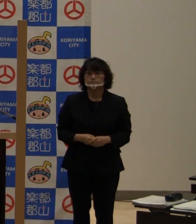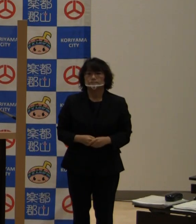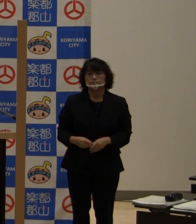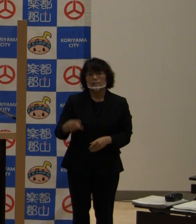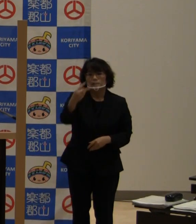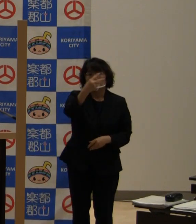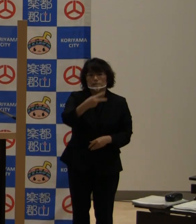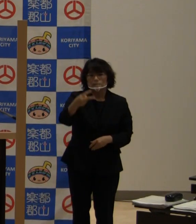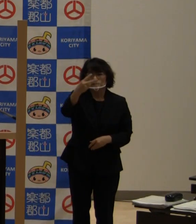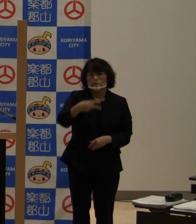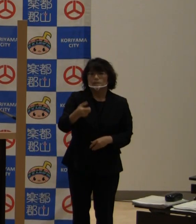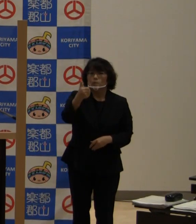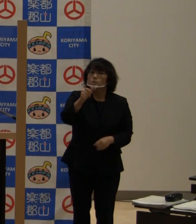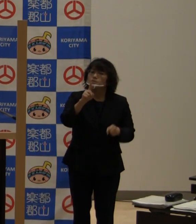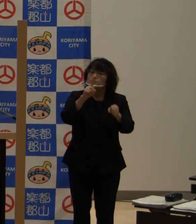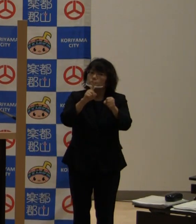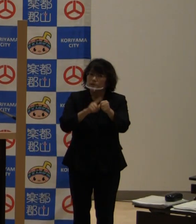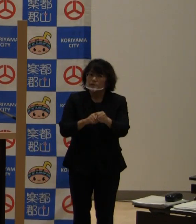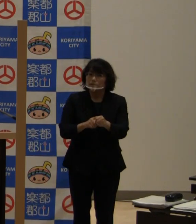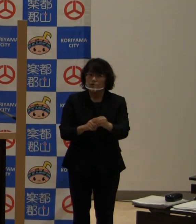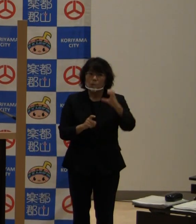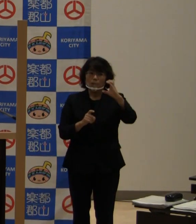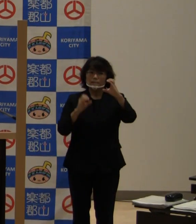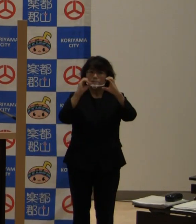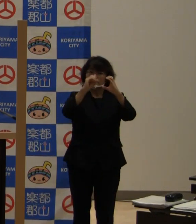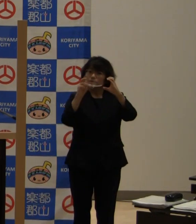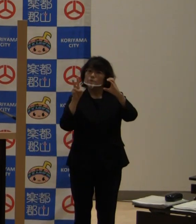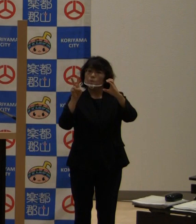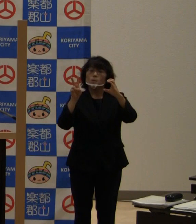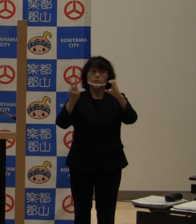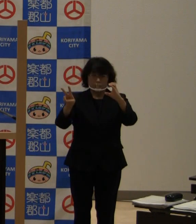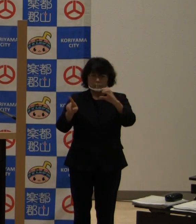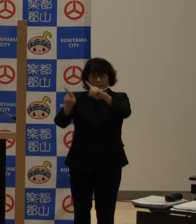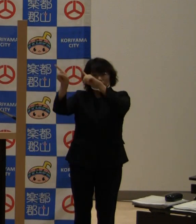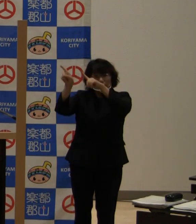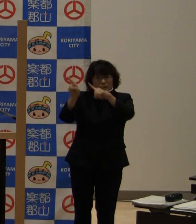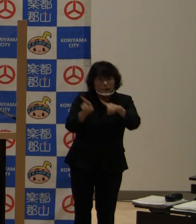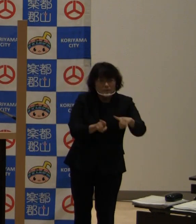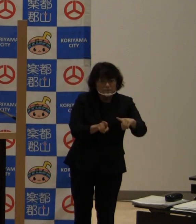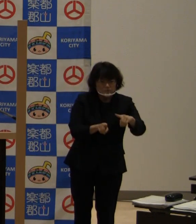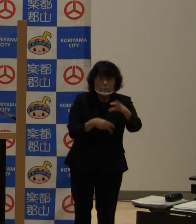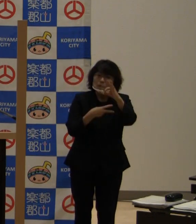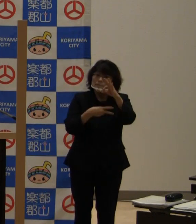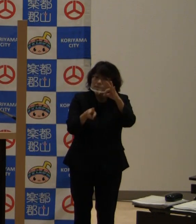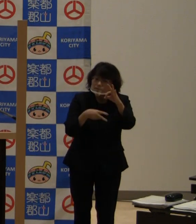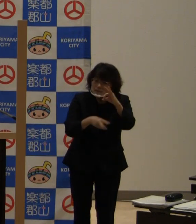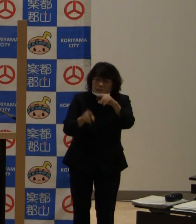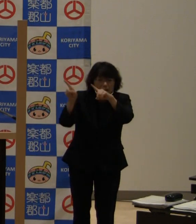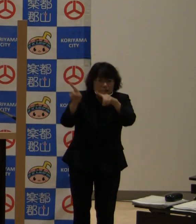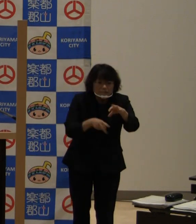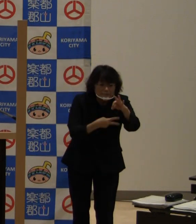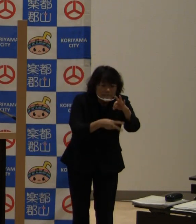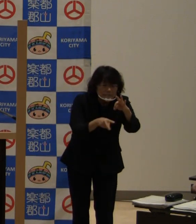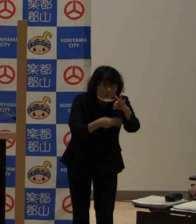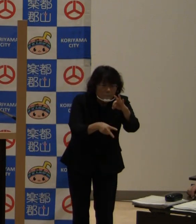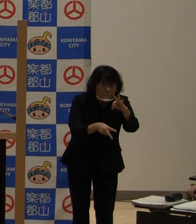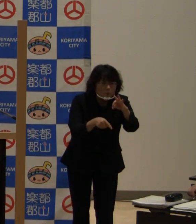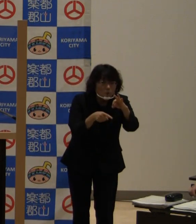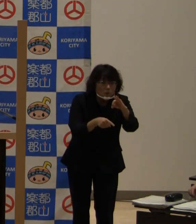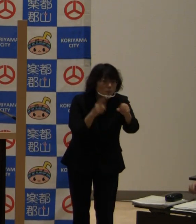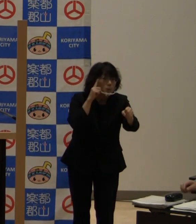2050年のこの二酸化炭素排出量ゼロの、達成目標年度は2050年、30年後であり